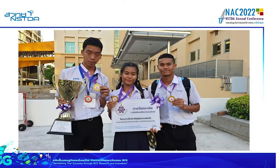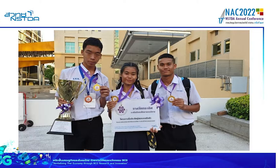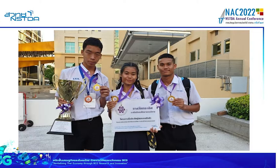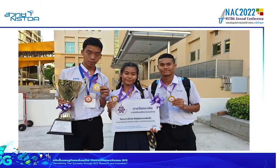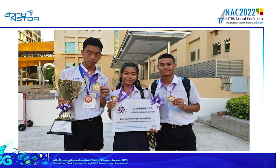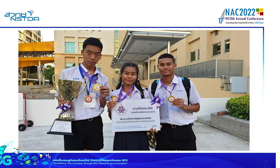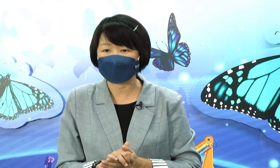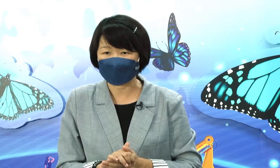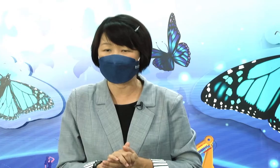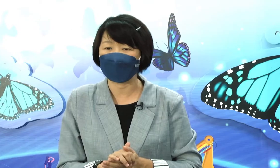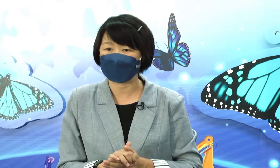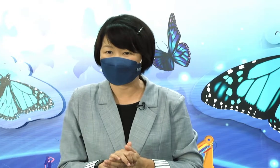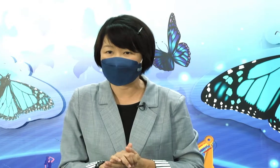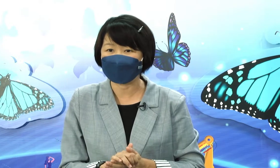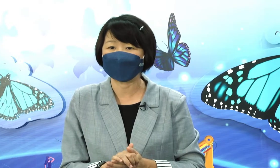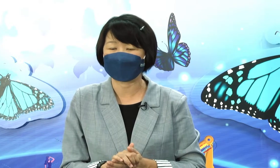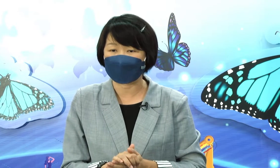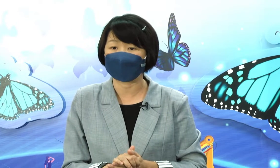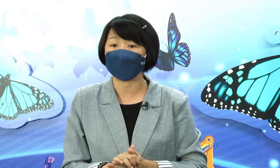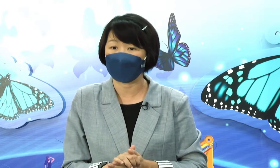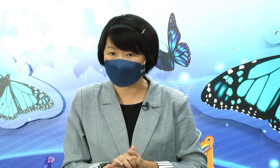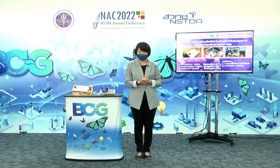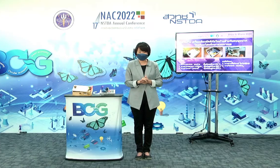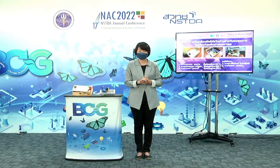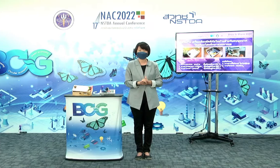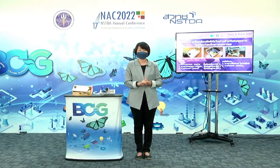ต่างๆได้รับรางวัลชนะเลิศจากการประกวดค่ะ